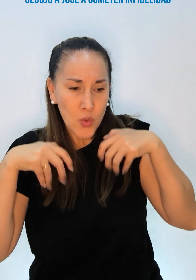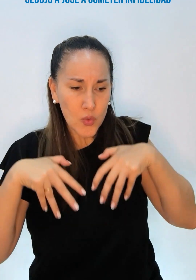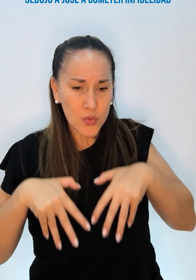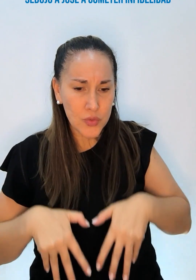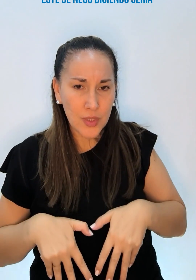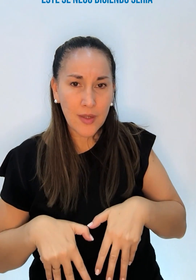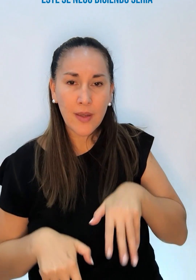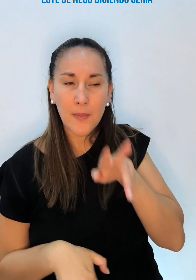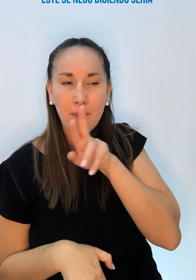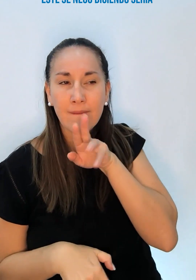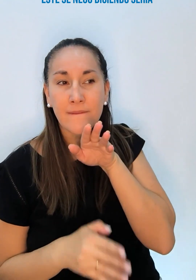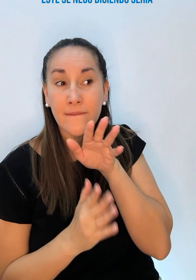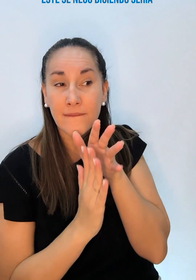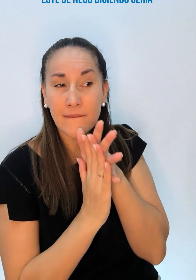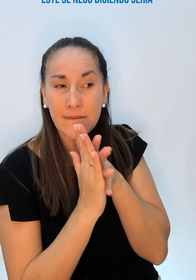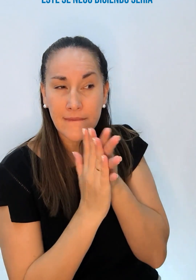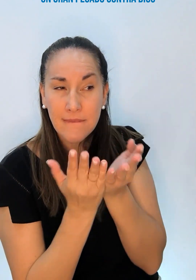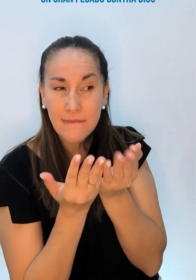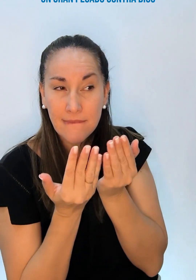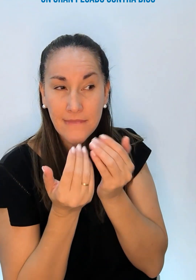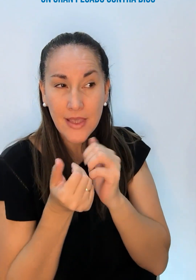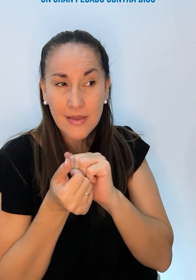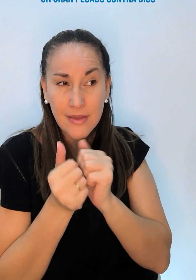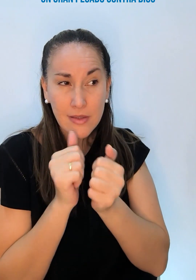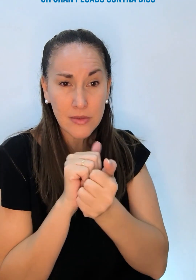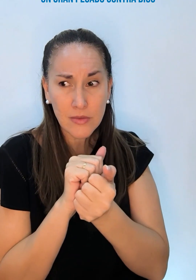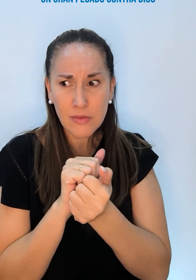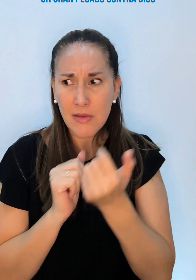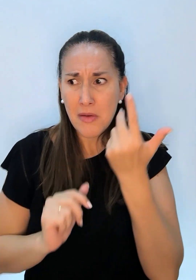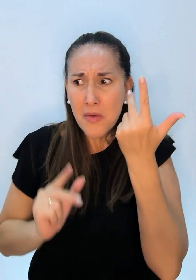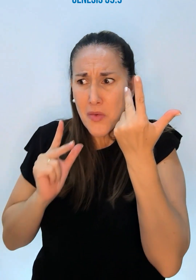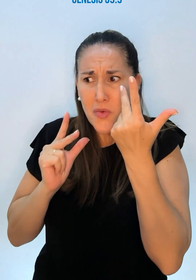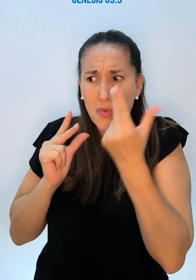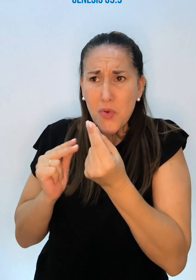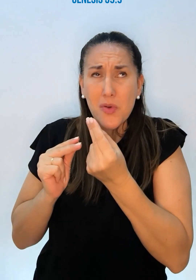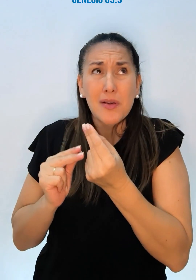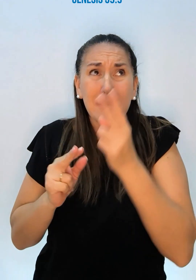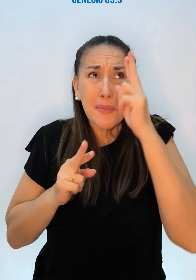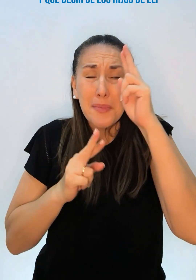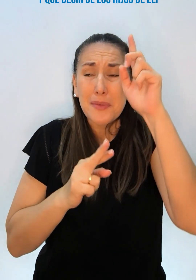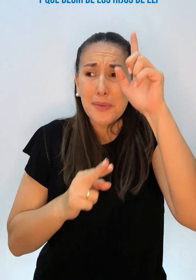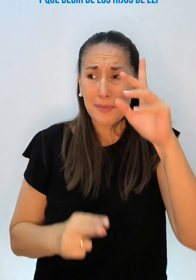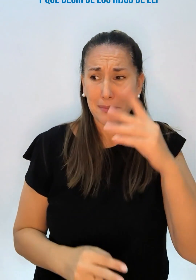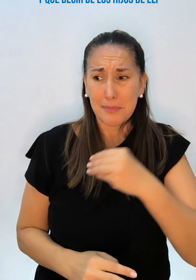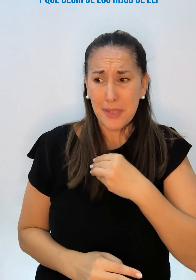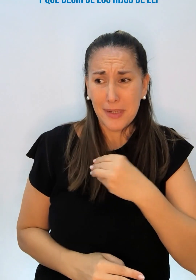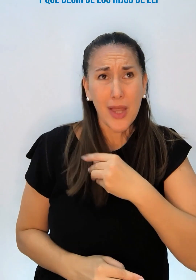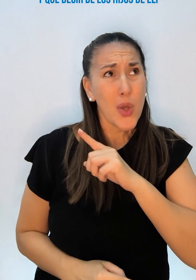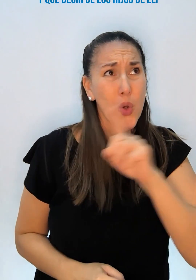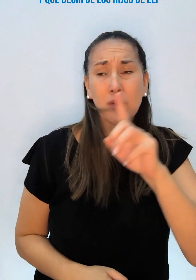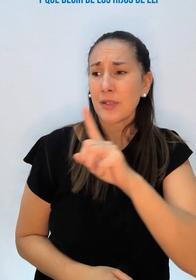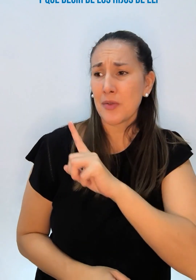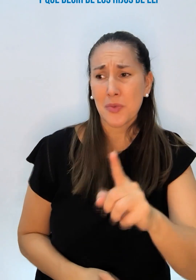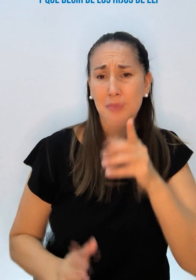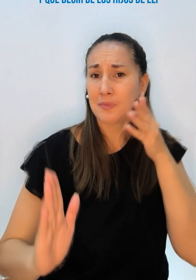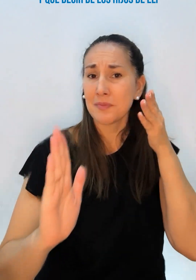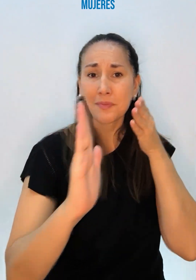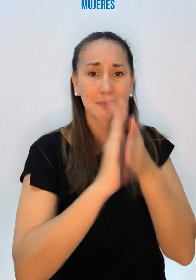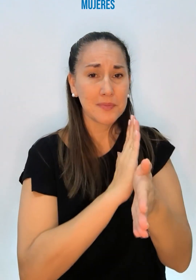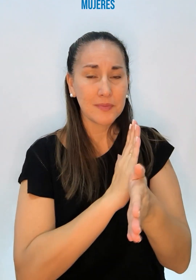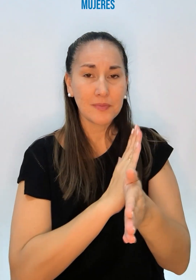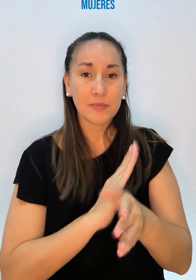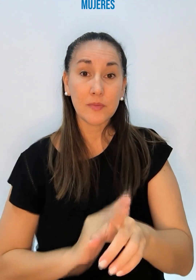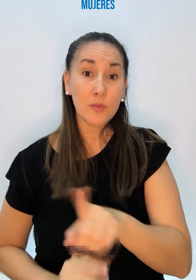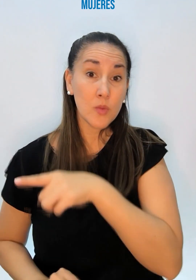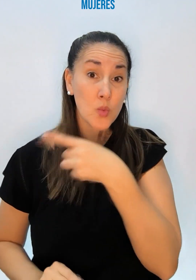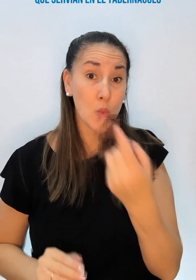cometer infidelidad, este se negó diciendo: sería un gran pecado contra Dios. Génesis 39, 9. ¿Y qué decir de los hijos de Elí,